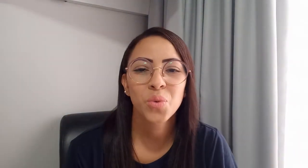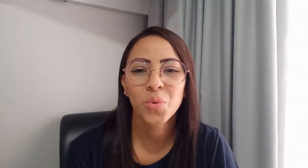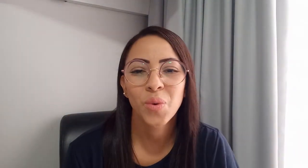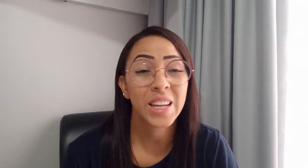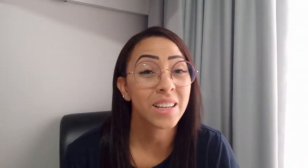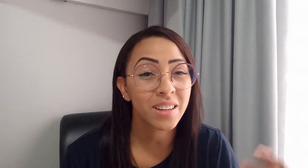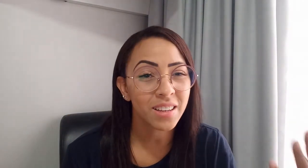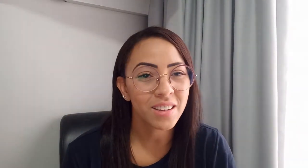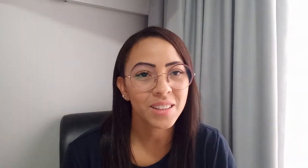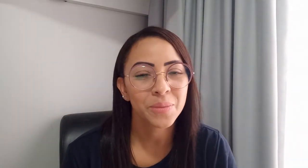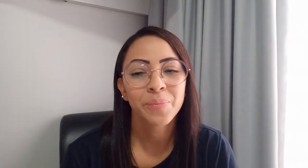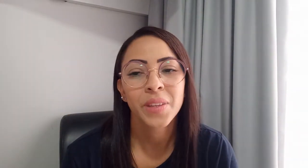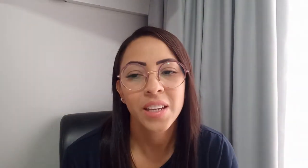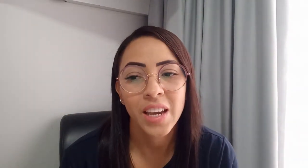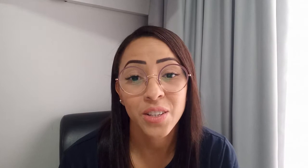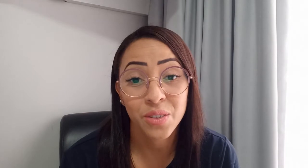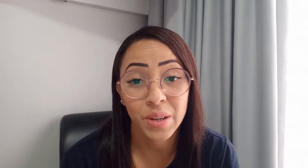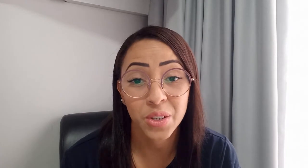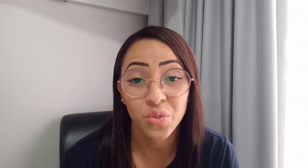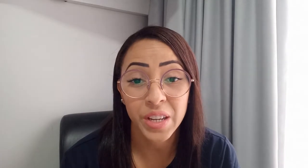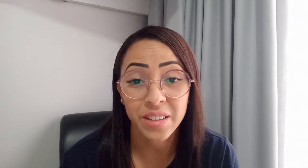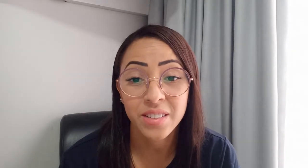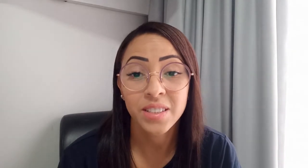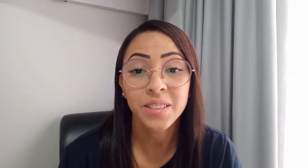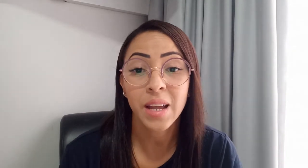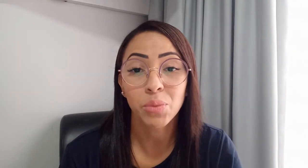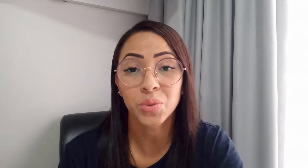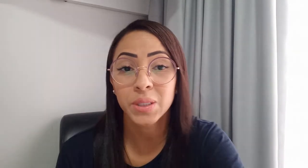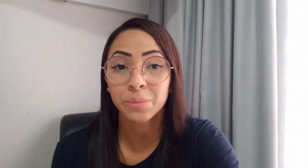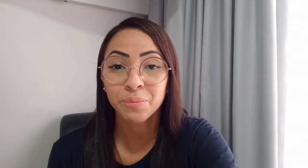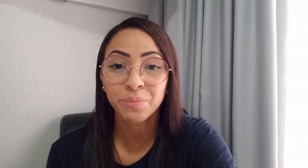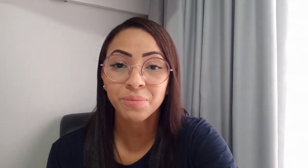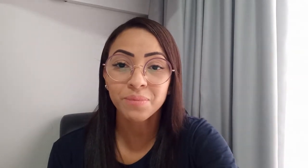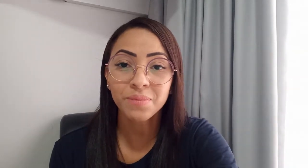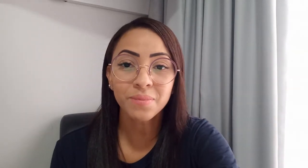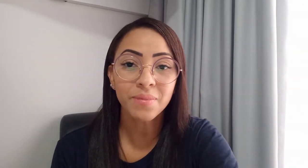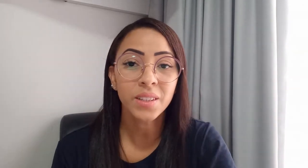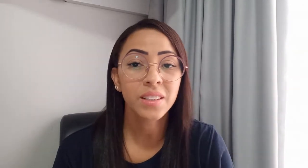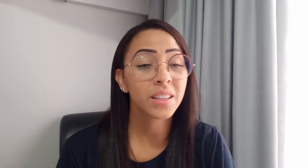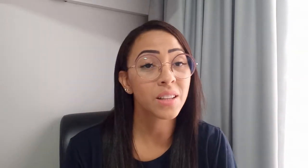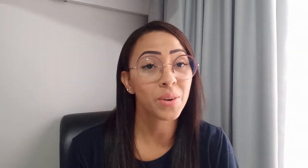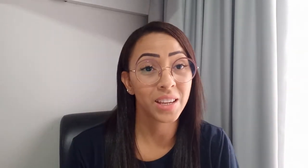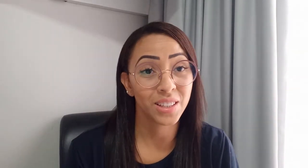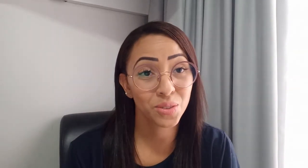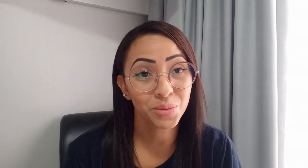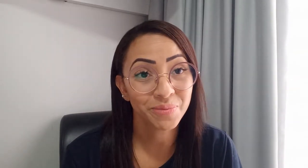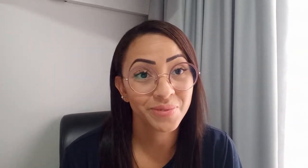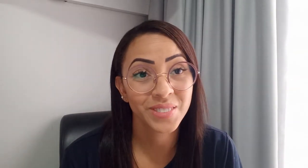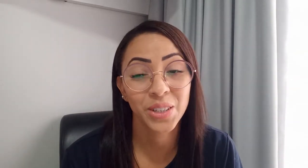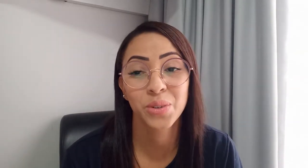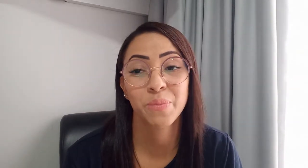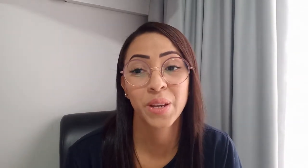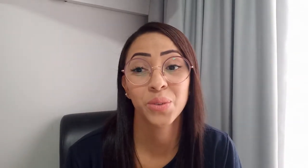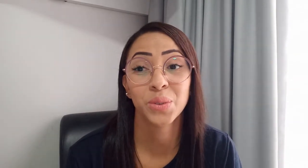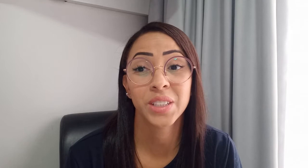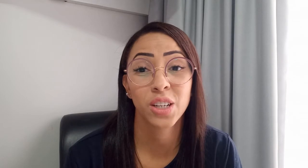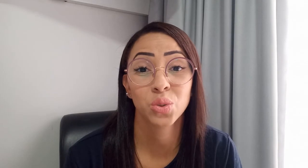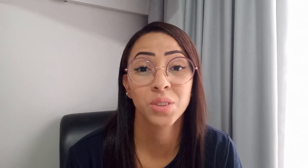com alegria, e é isso que faz a diferença na música. Então é isso, eu espero ter